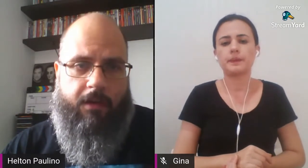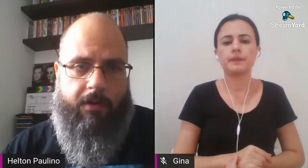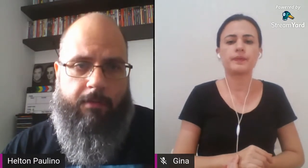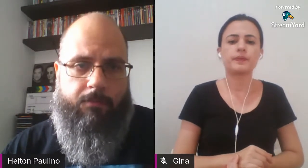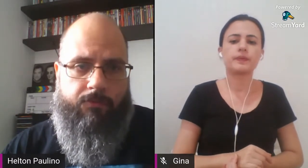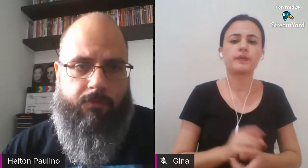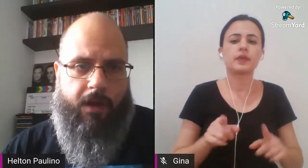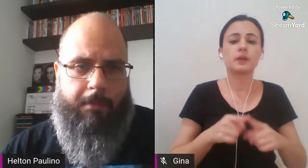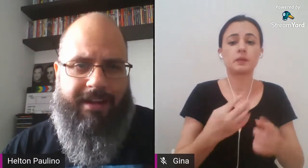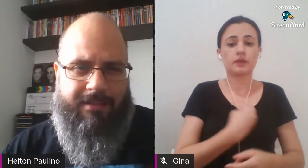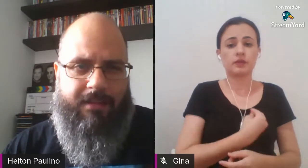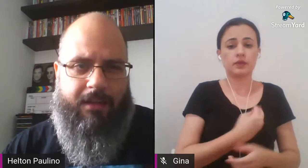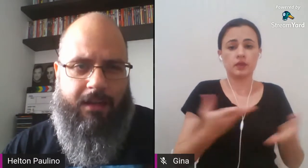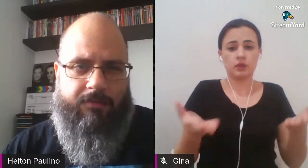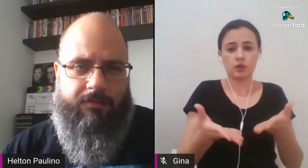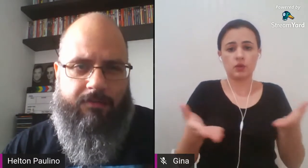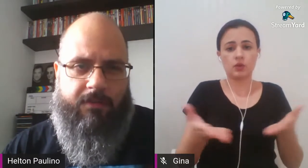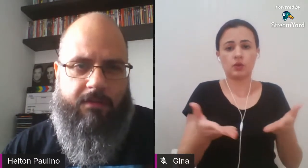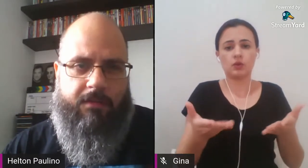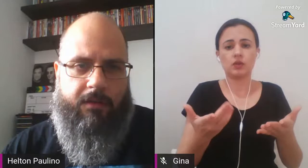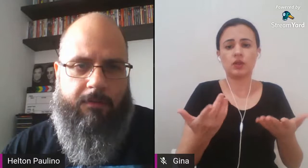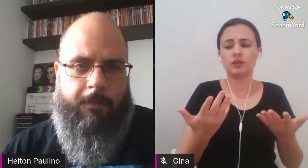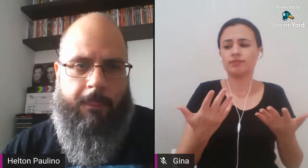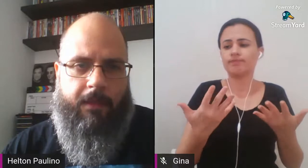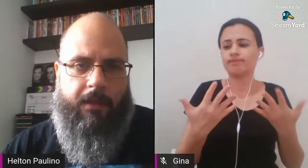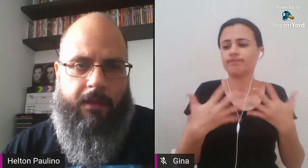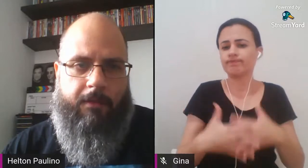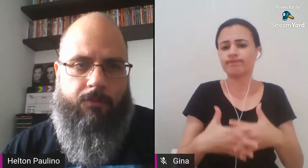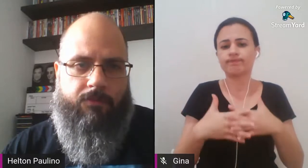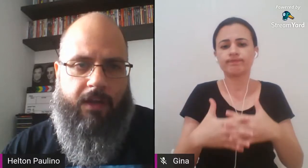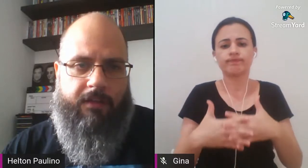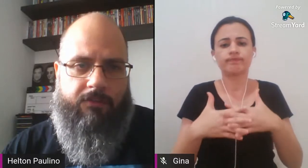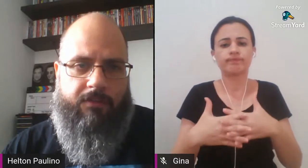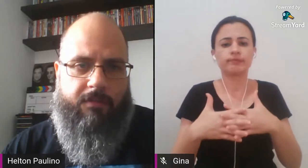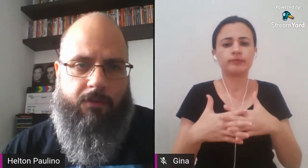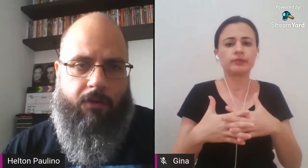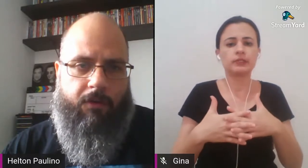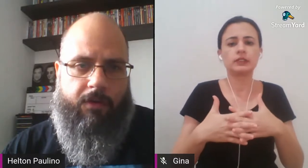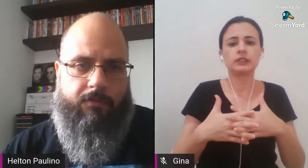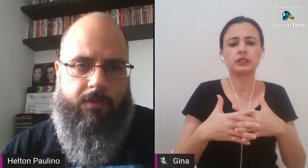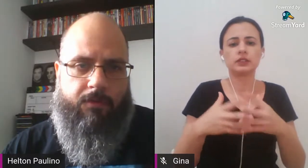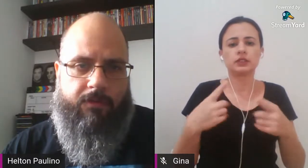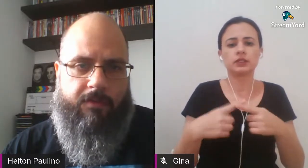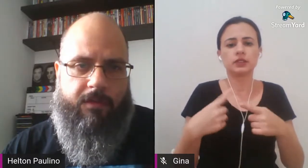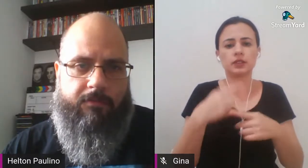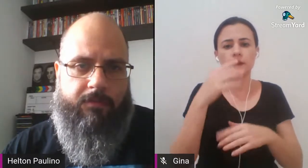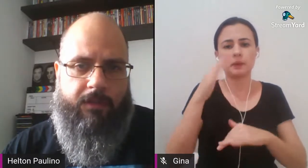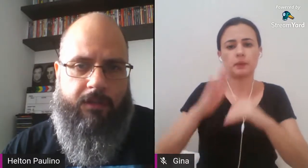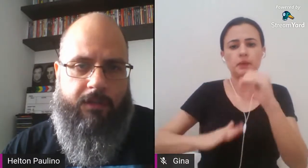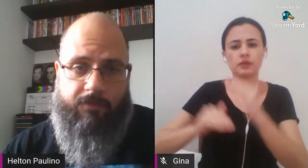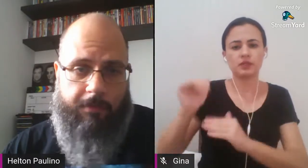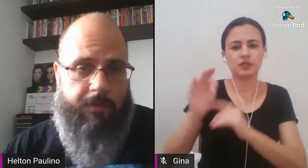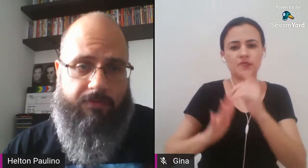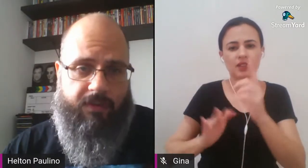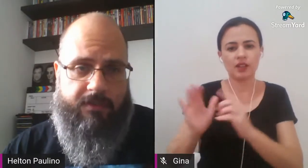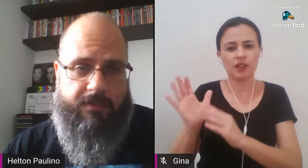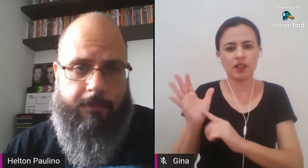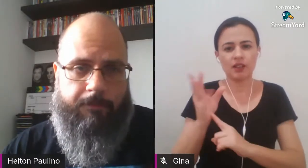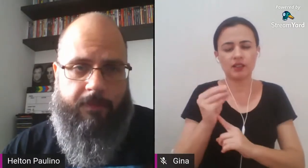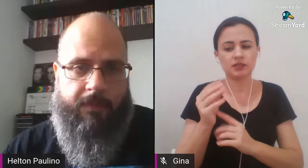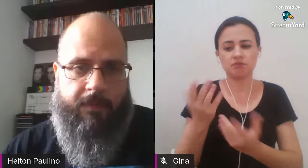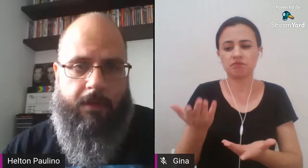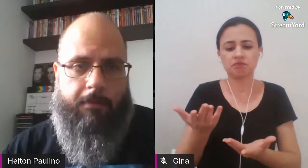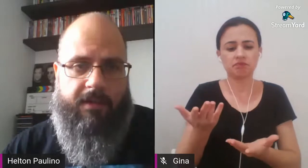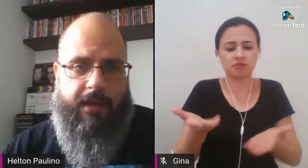vivendo nessa hora muito abaratinada, vamos dizer assim, em que muitos artistas se colocam numa condição de não saber o que